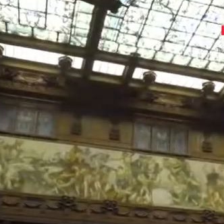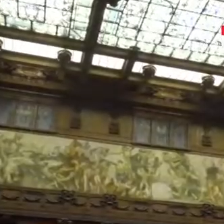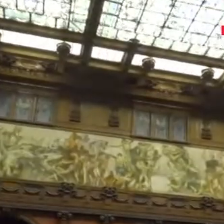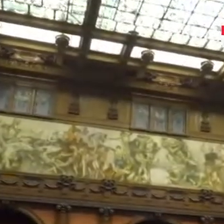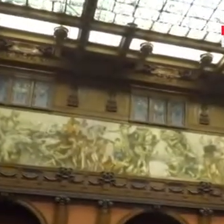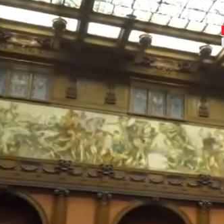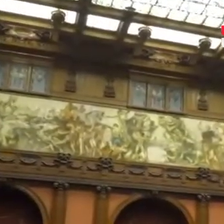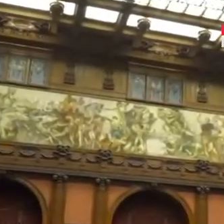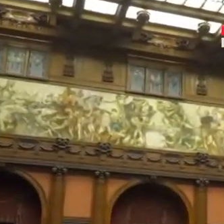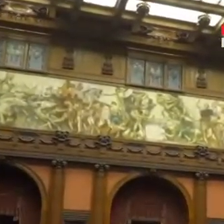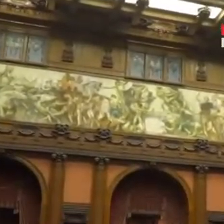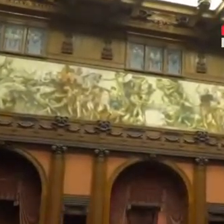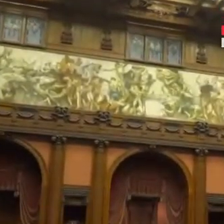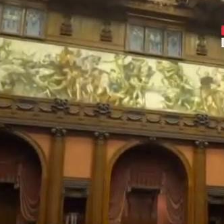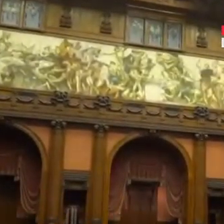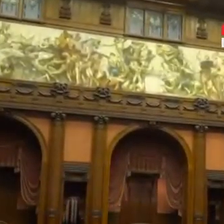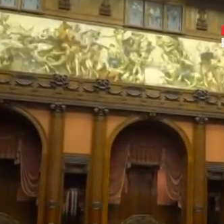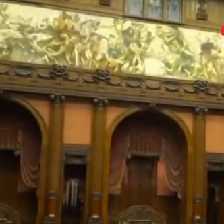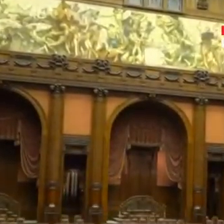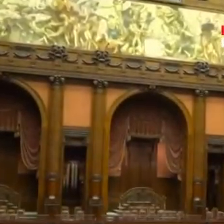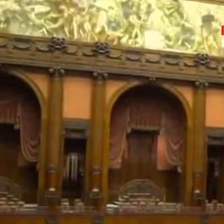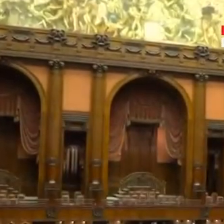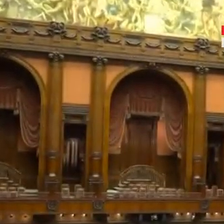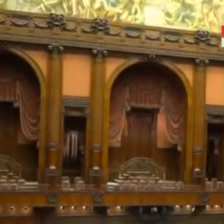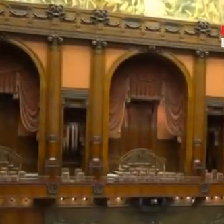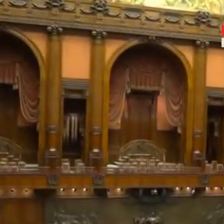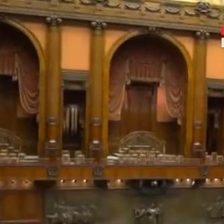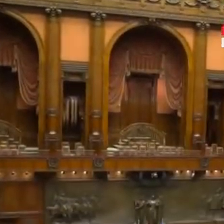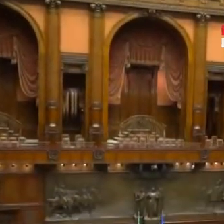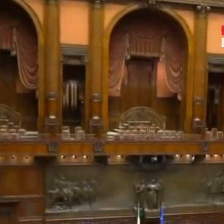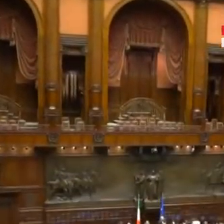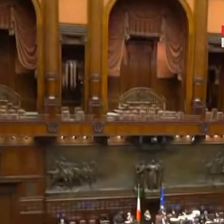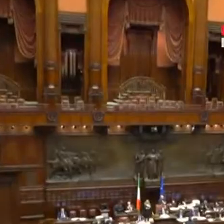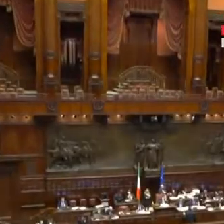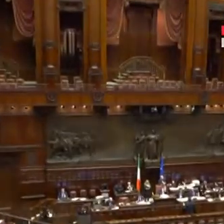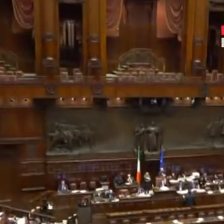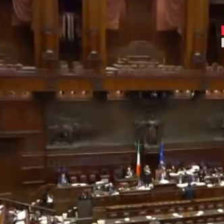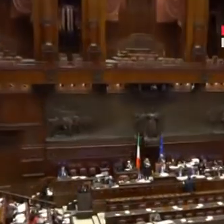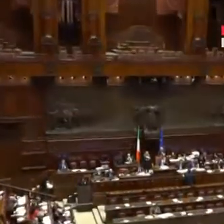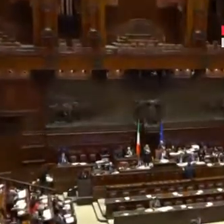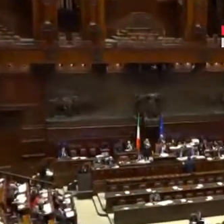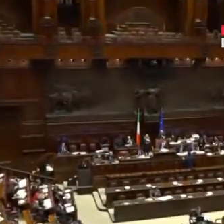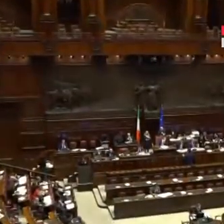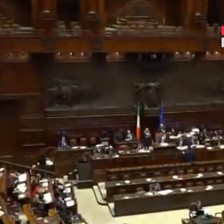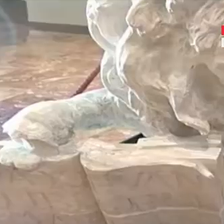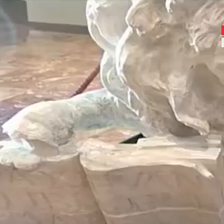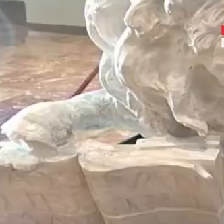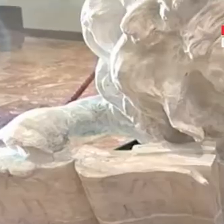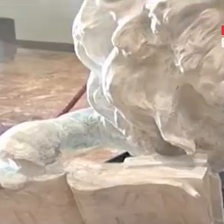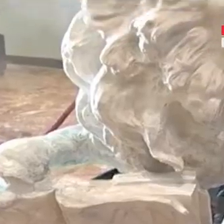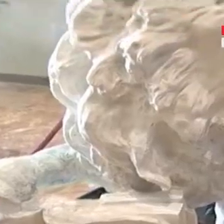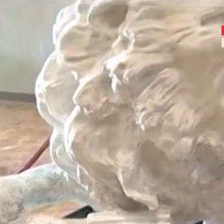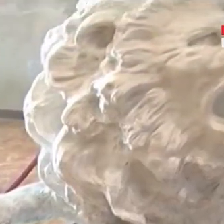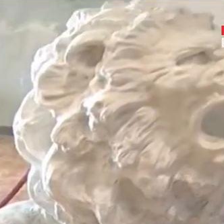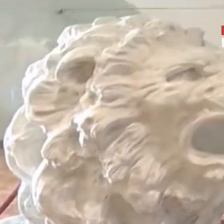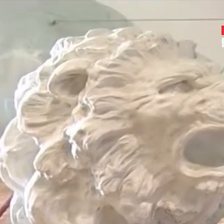dei licenziamenti già a luglio serve il passaggio del Parlamento e i sindacati promettono battaglia. Certo è che i conti per la Regione Veneto sono